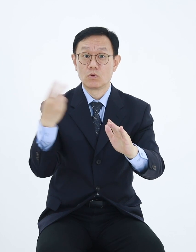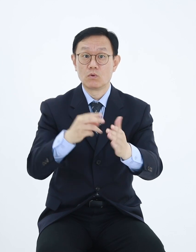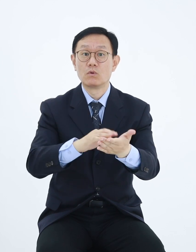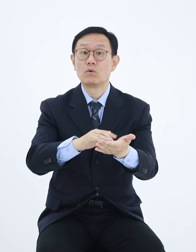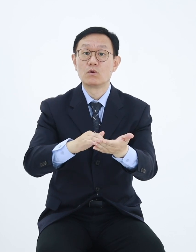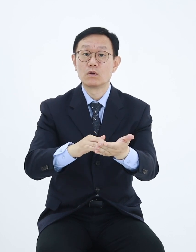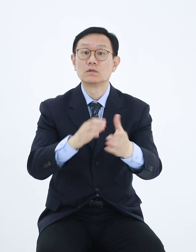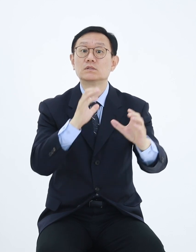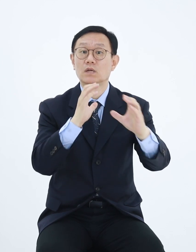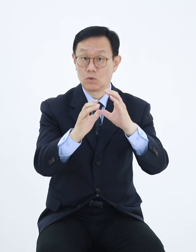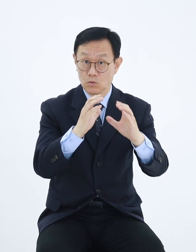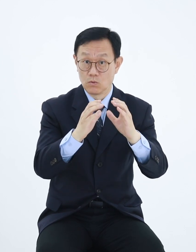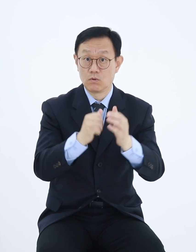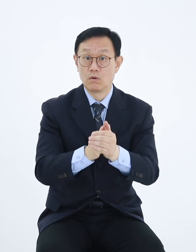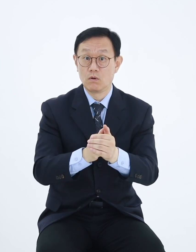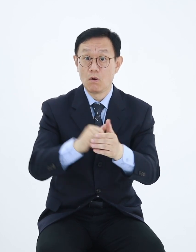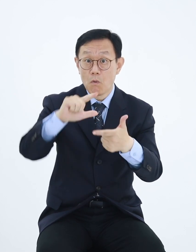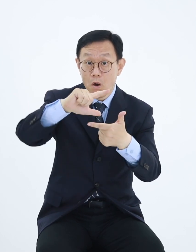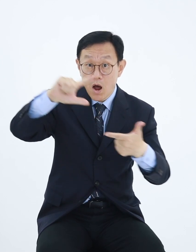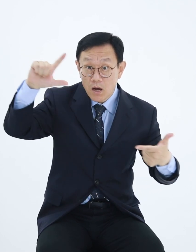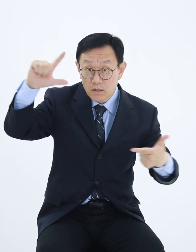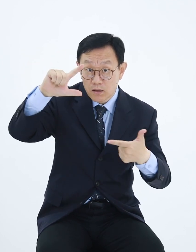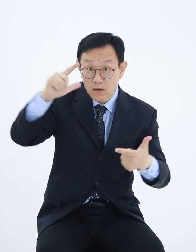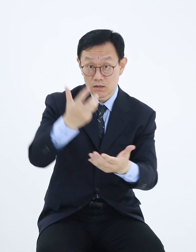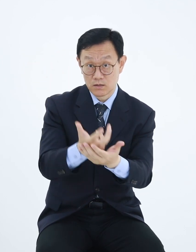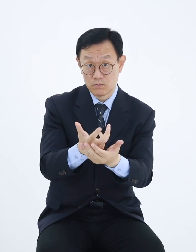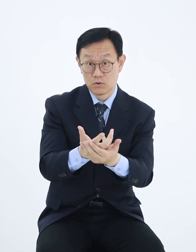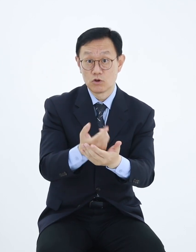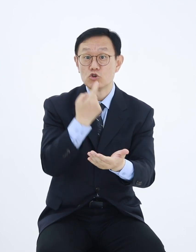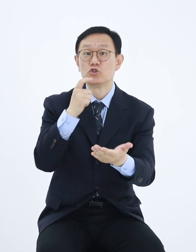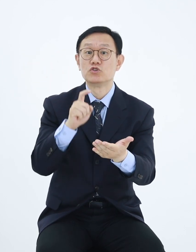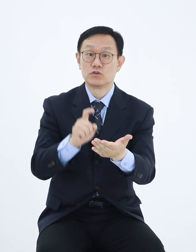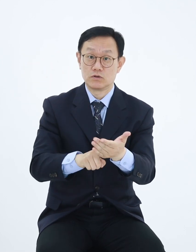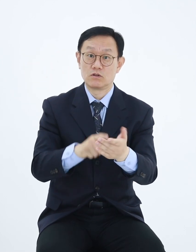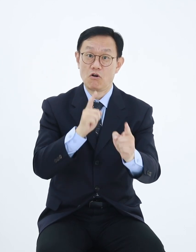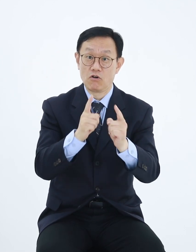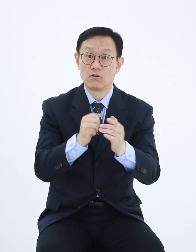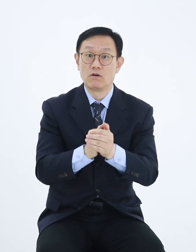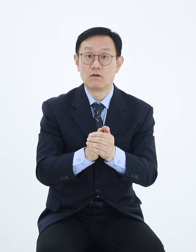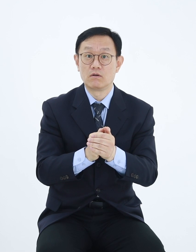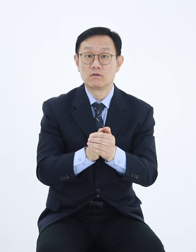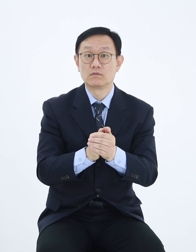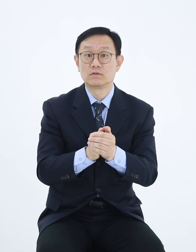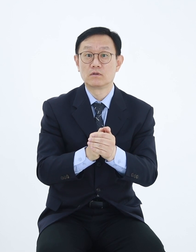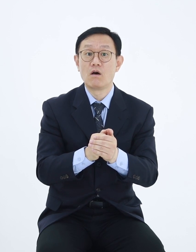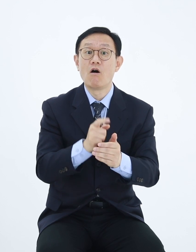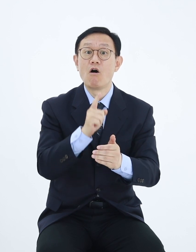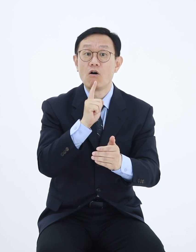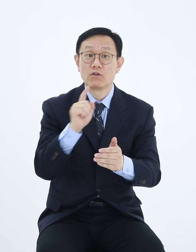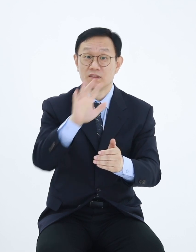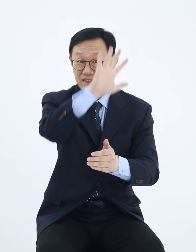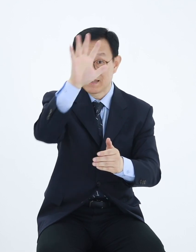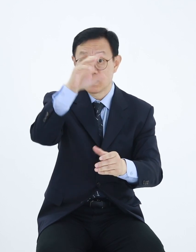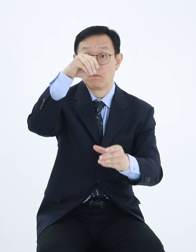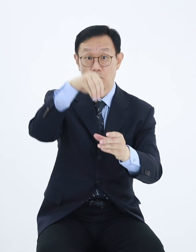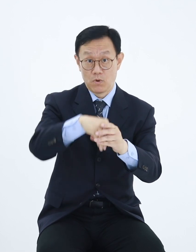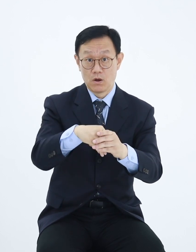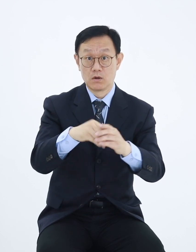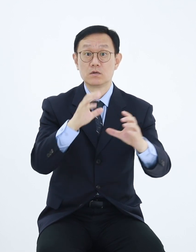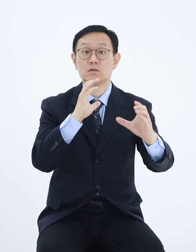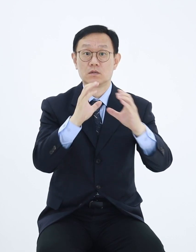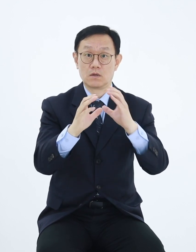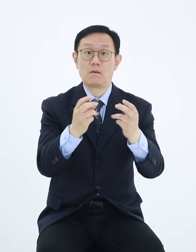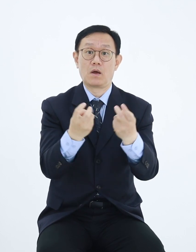촉각을 통한 의사소통, 확대 인쇄물, 쉬운 언어 등 비음성 언어를 포함한 모든 의사소통